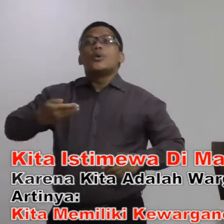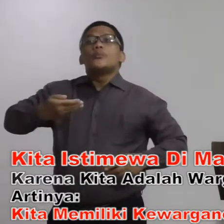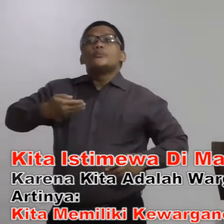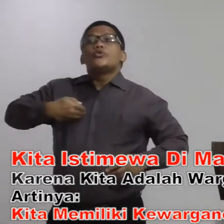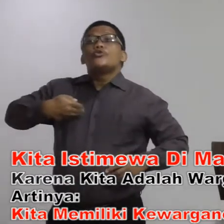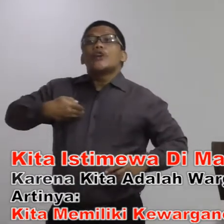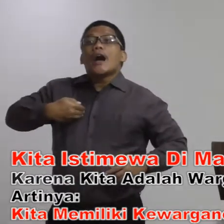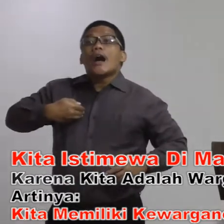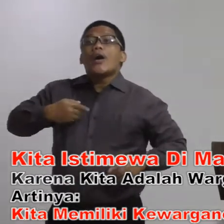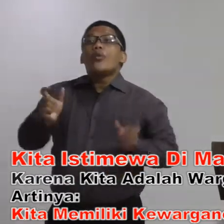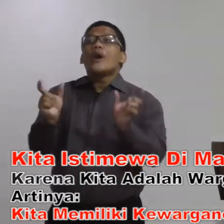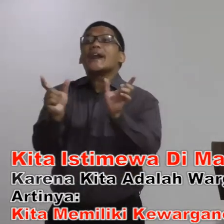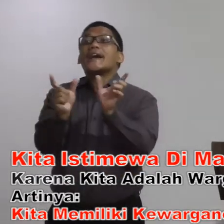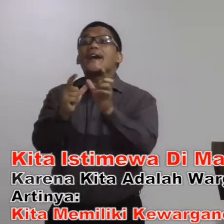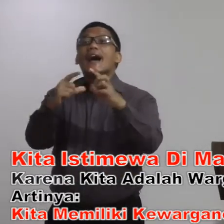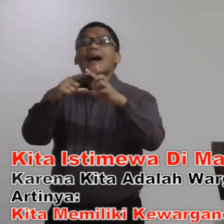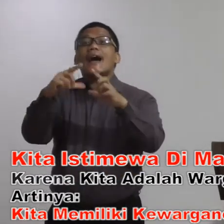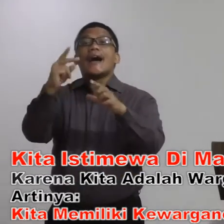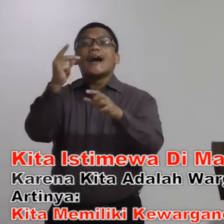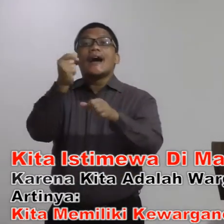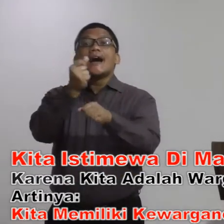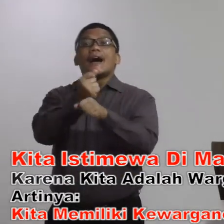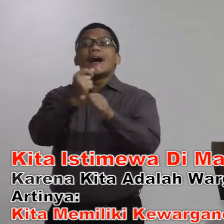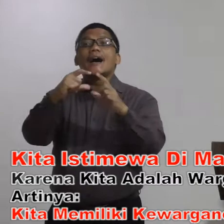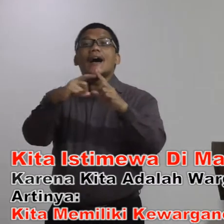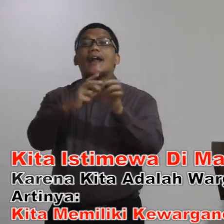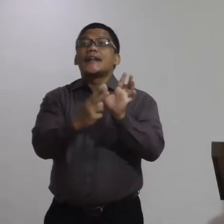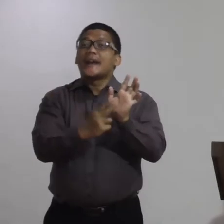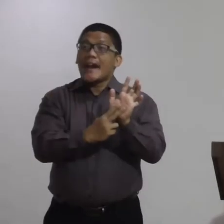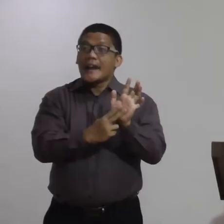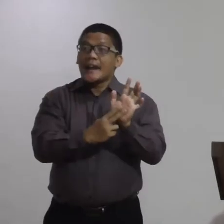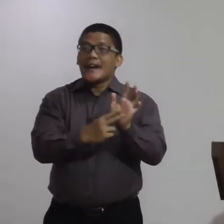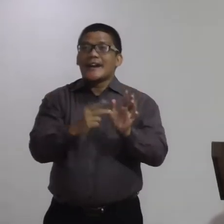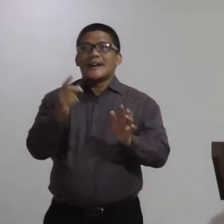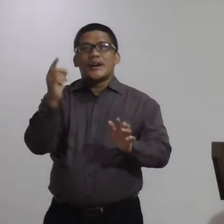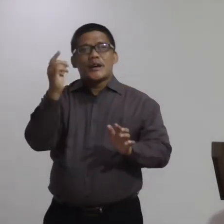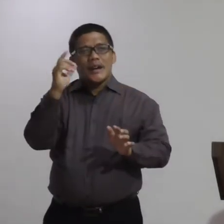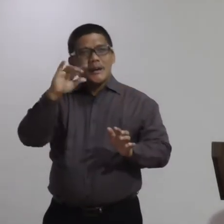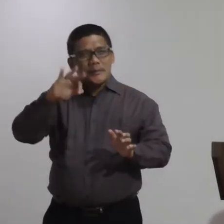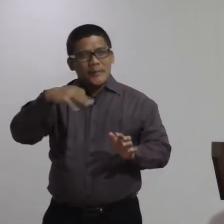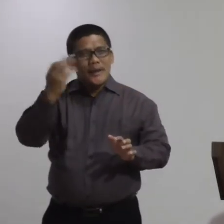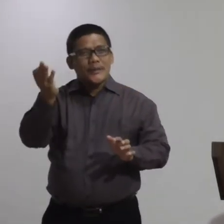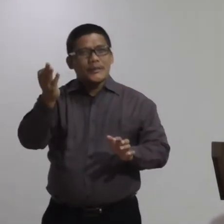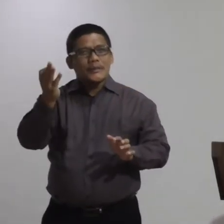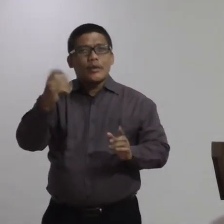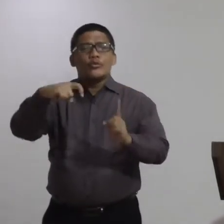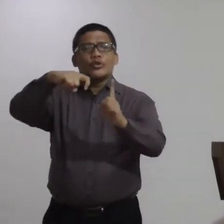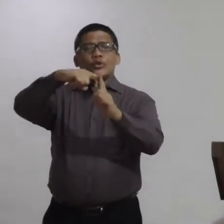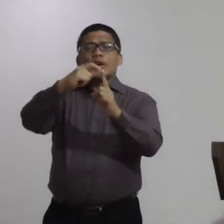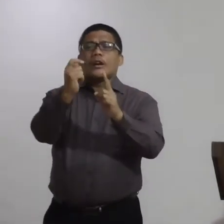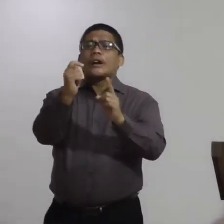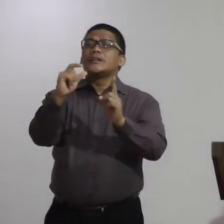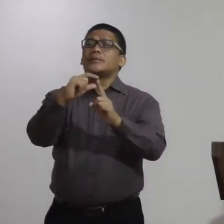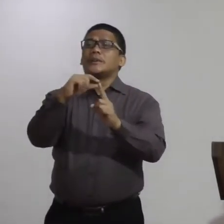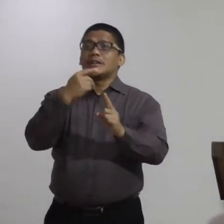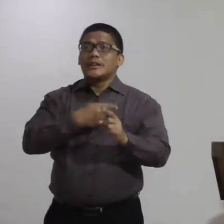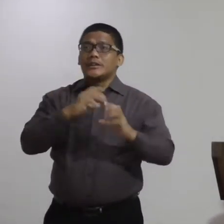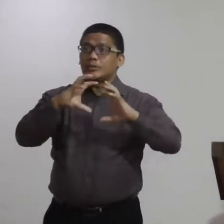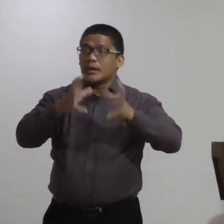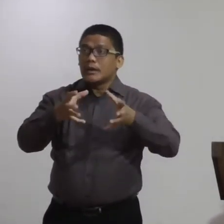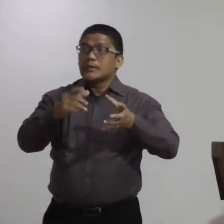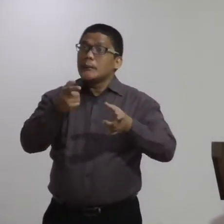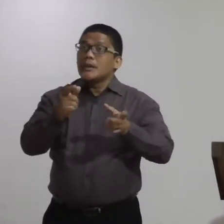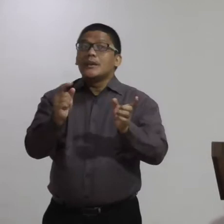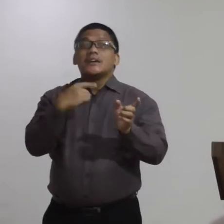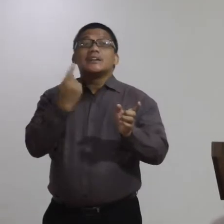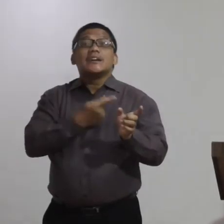kewarganegaraan yang baru. Sekalipun kita masih ada di dunia, ya, KTP kita di dunia, tapi